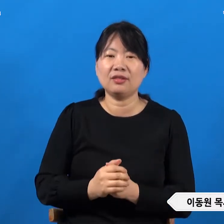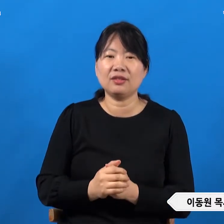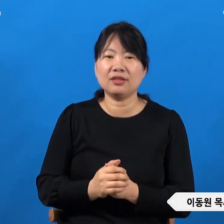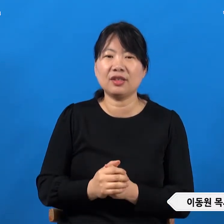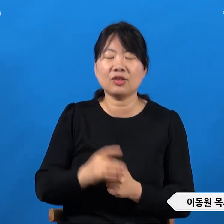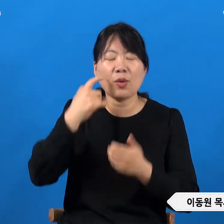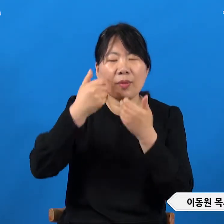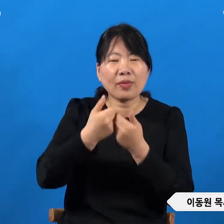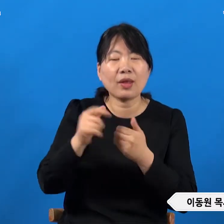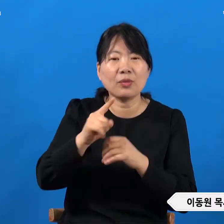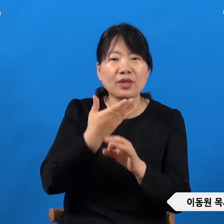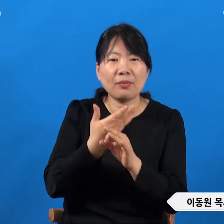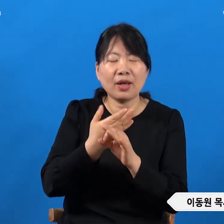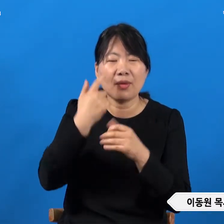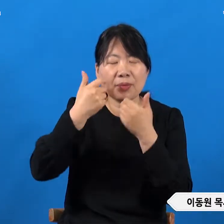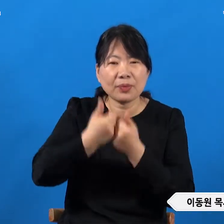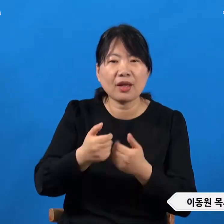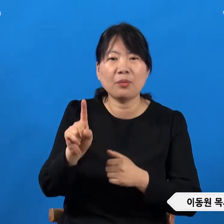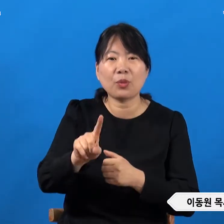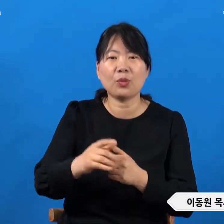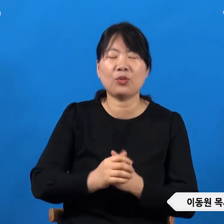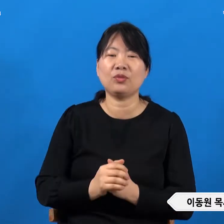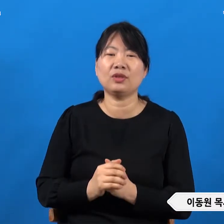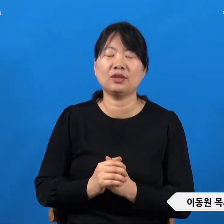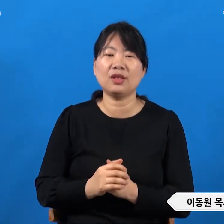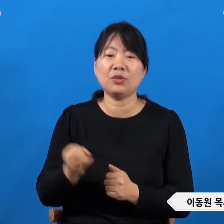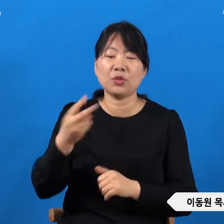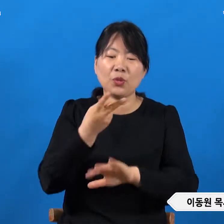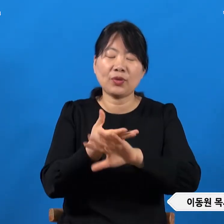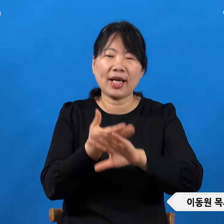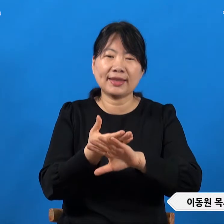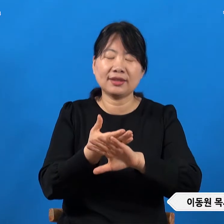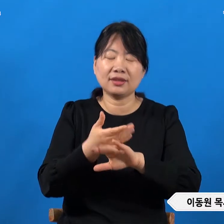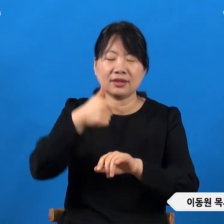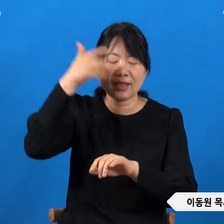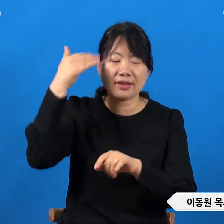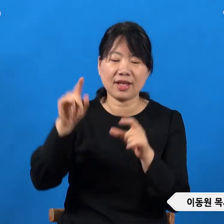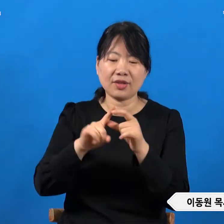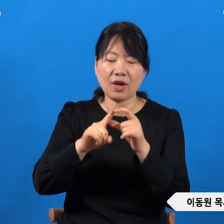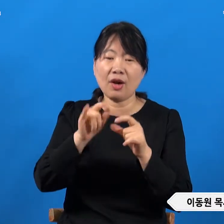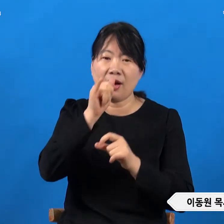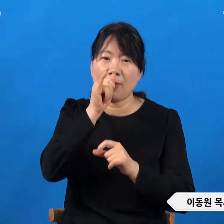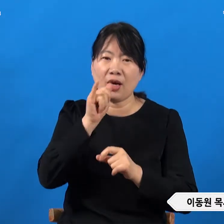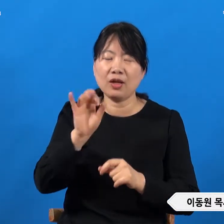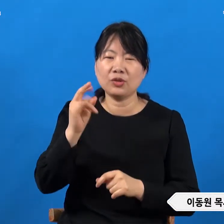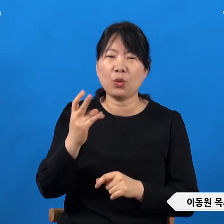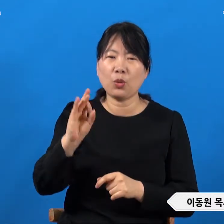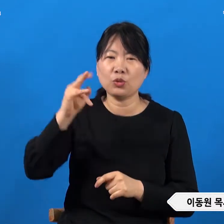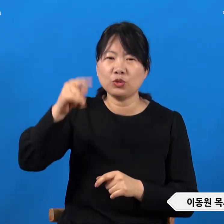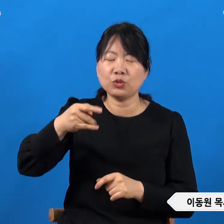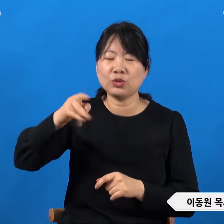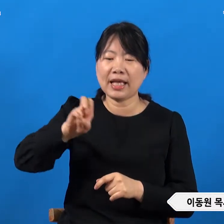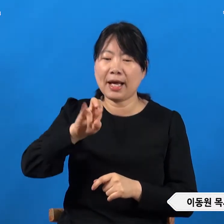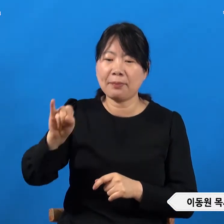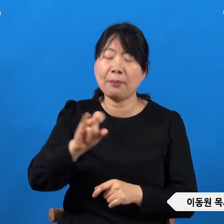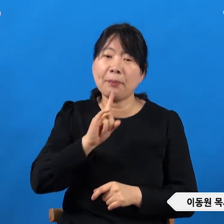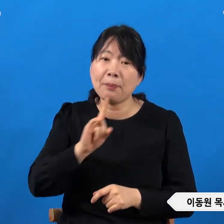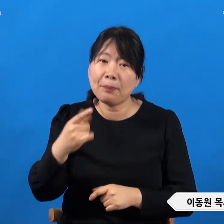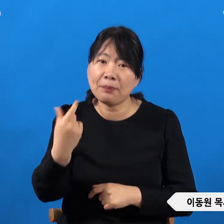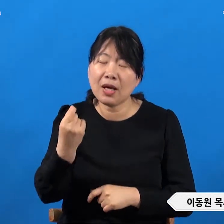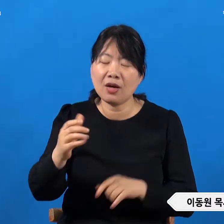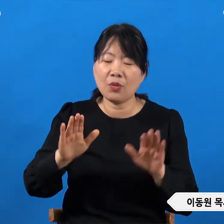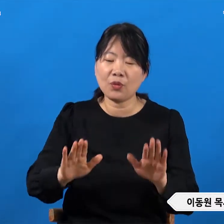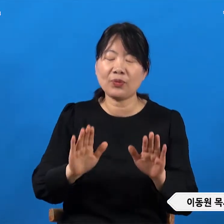초지일관의 반대가 뭘까요? 초지일관의 반대, 또 다른 고사성어, 용두사미.